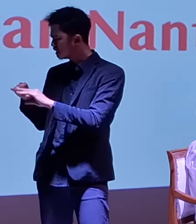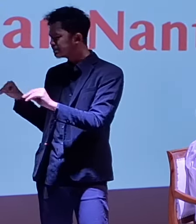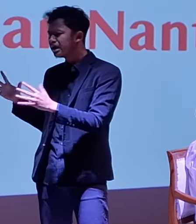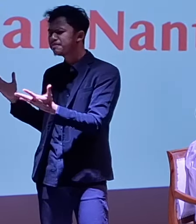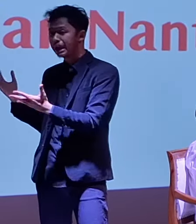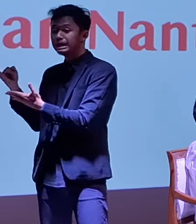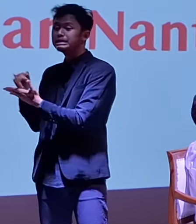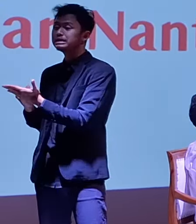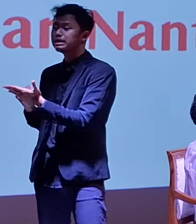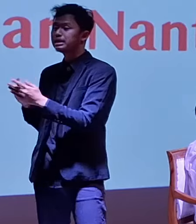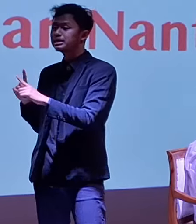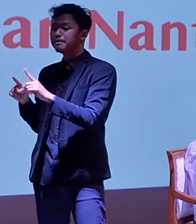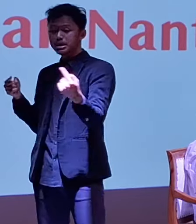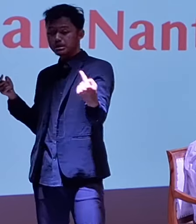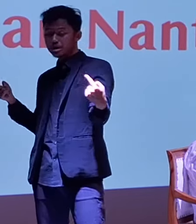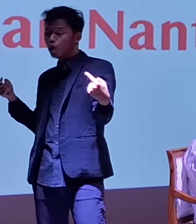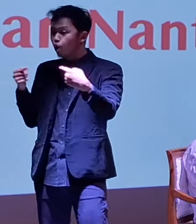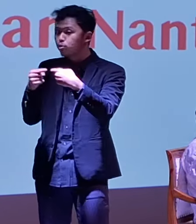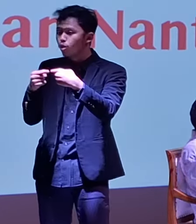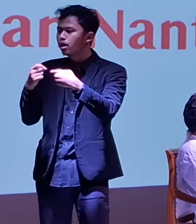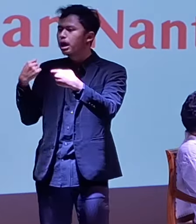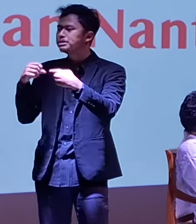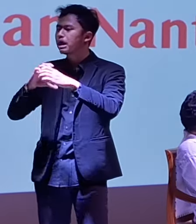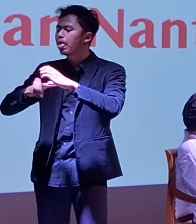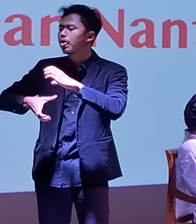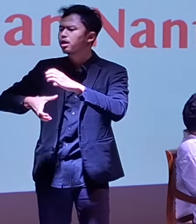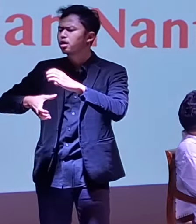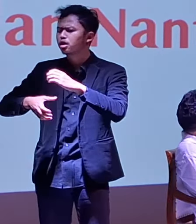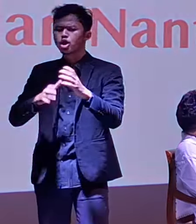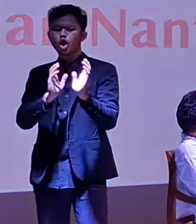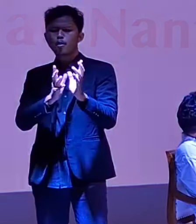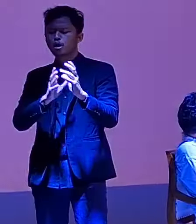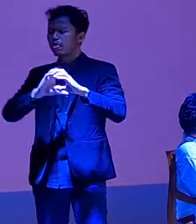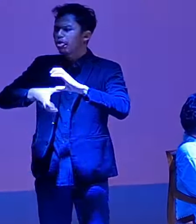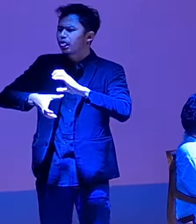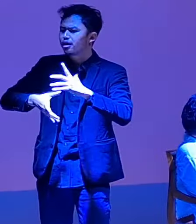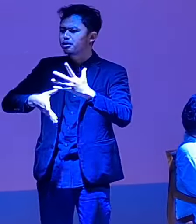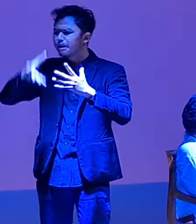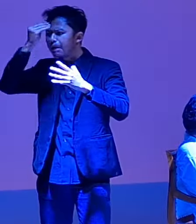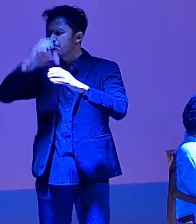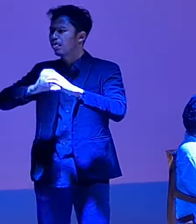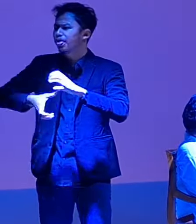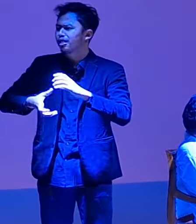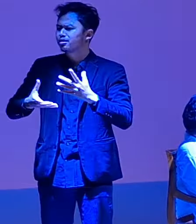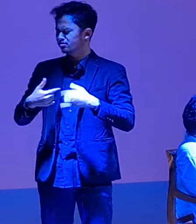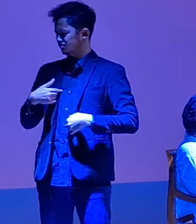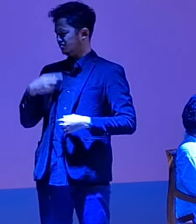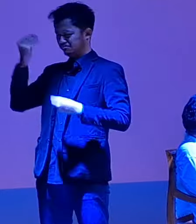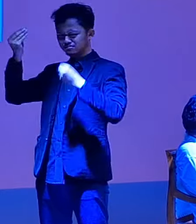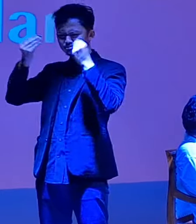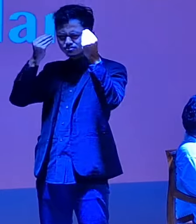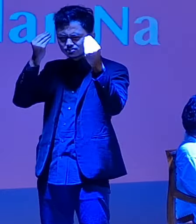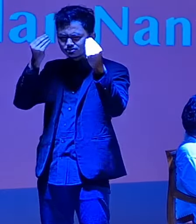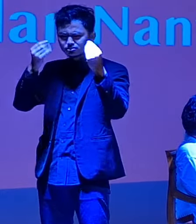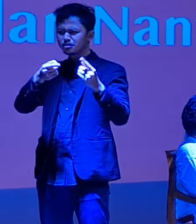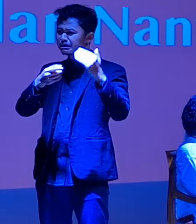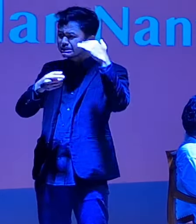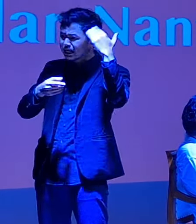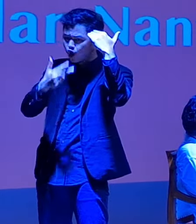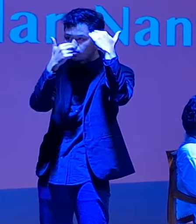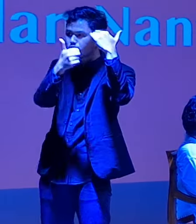itu disconnect. Iya. Okay? Jadi kami membuat program BBM di mana anak-anak muda, terutama